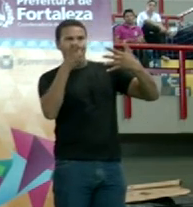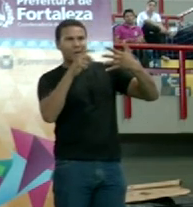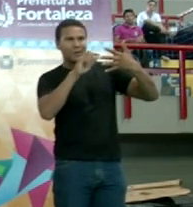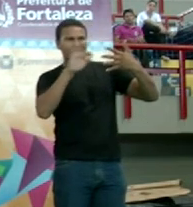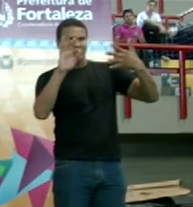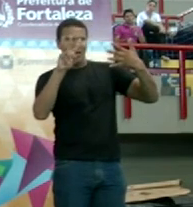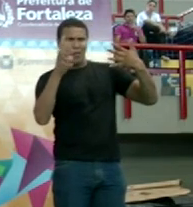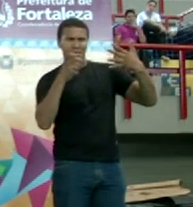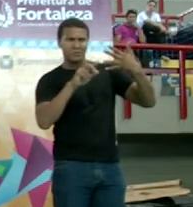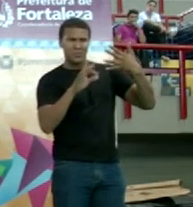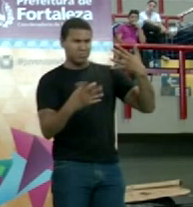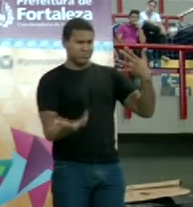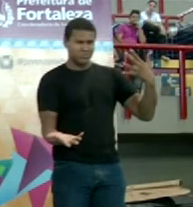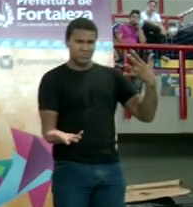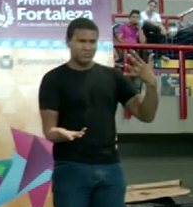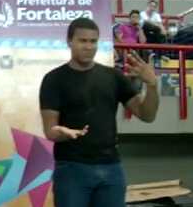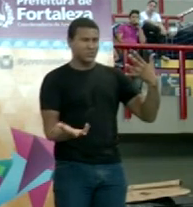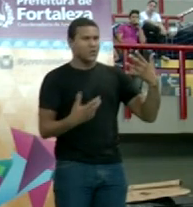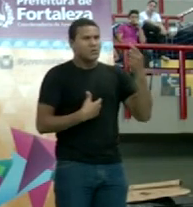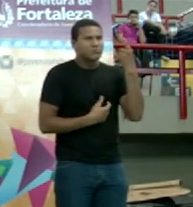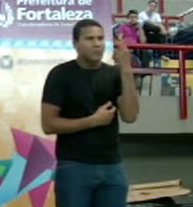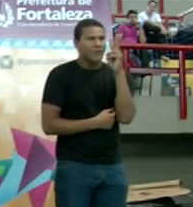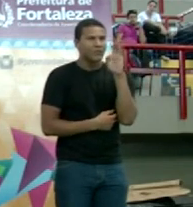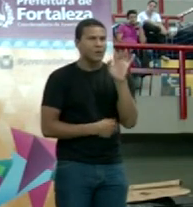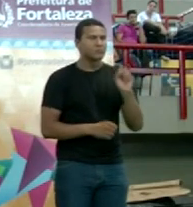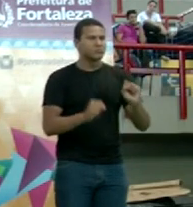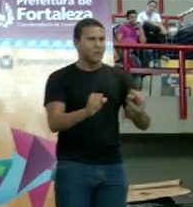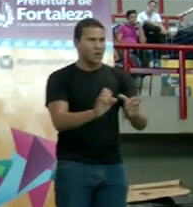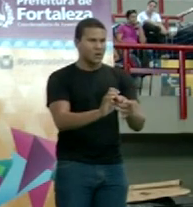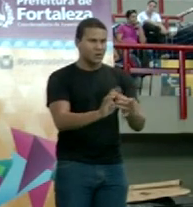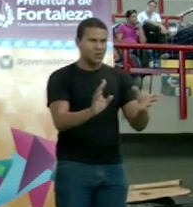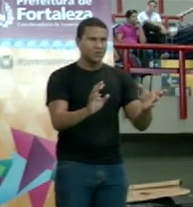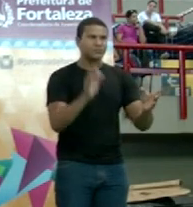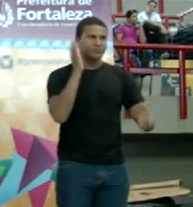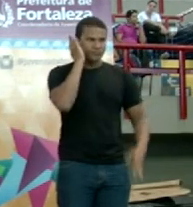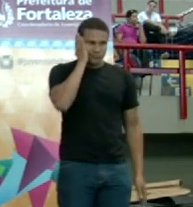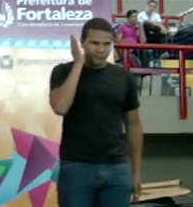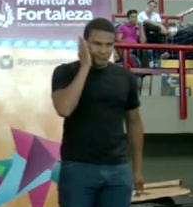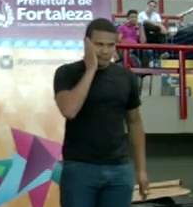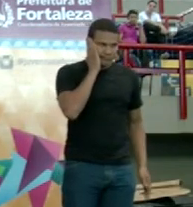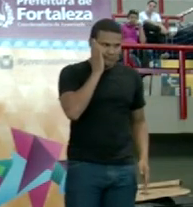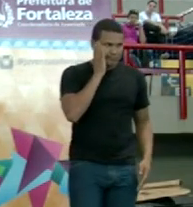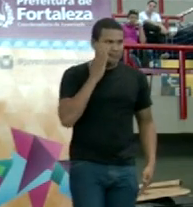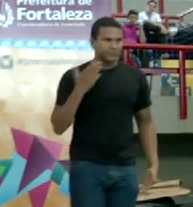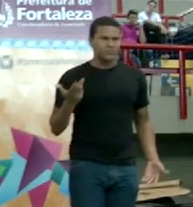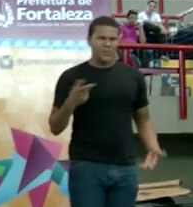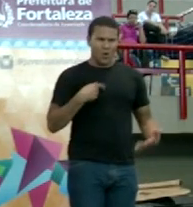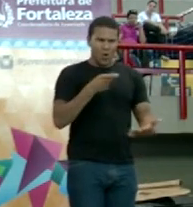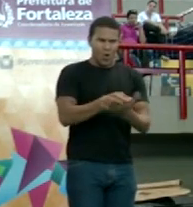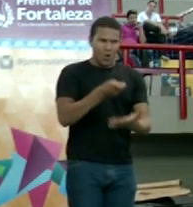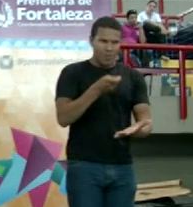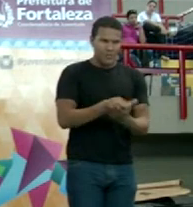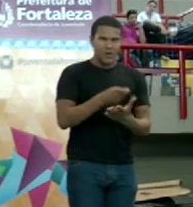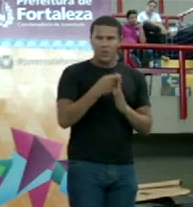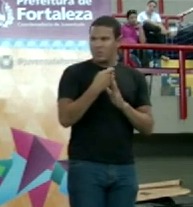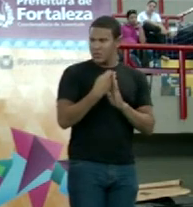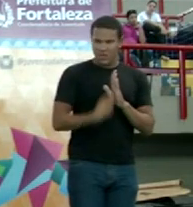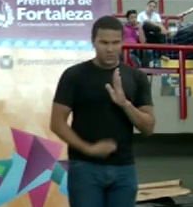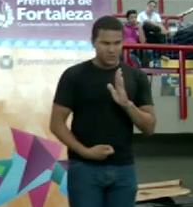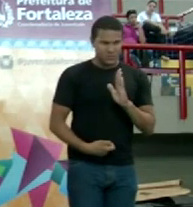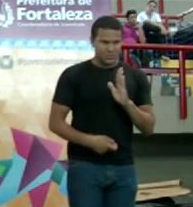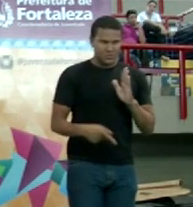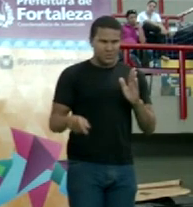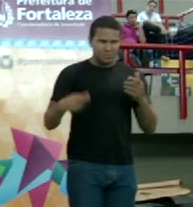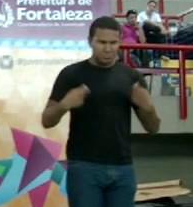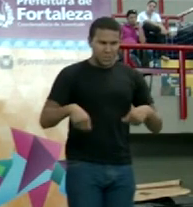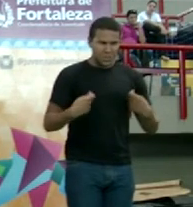uma vez com esse propósito, que é o propósito do apoio. É obrigado na redação do Enem fazer as